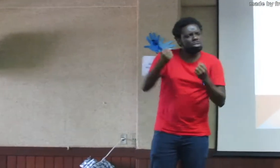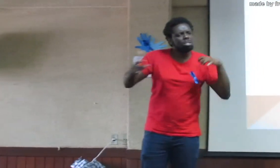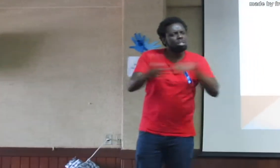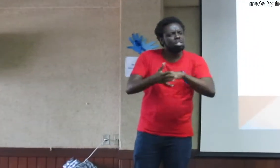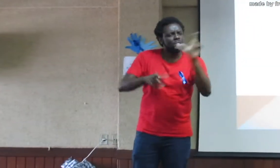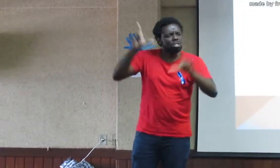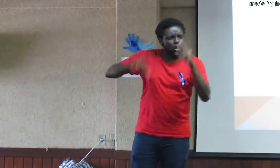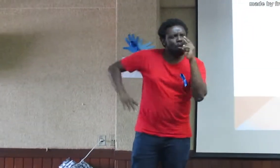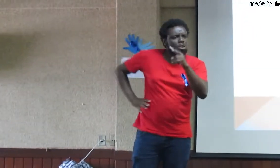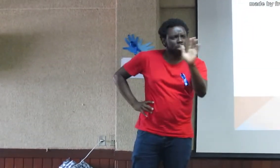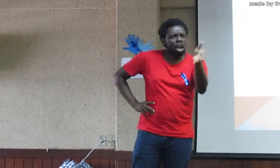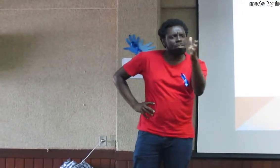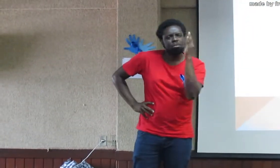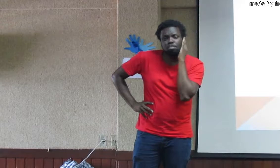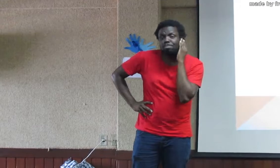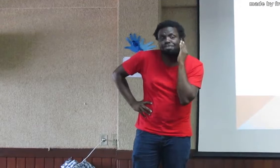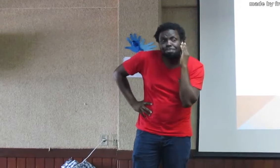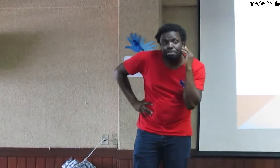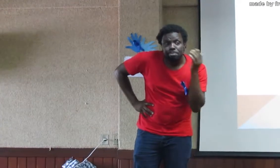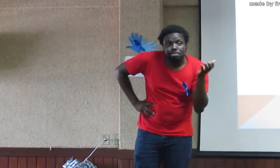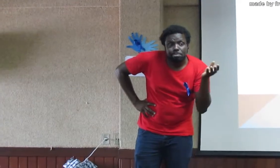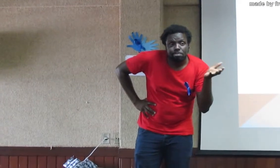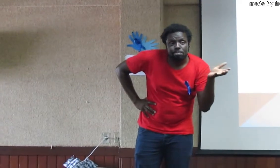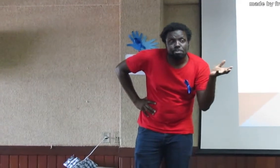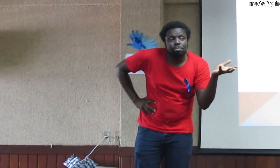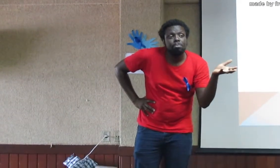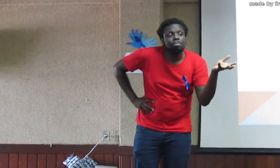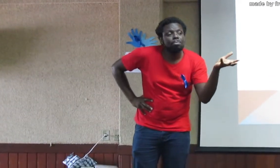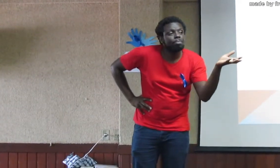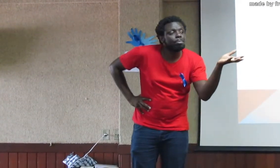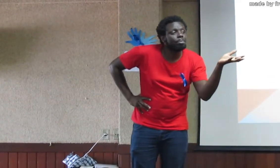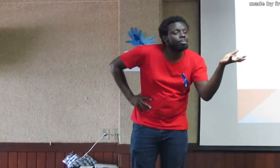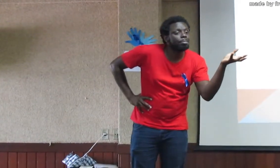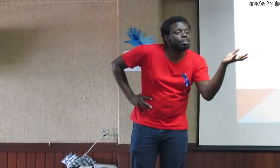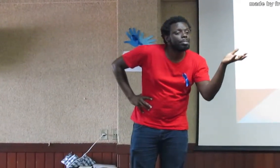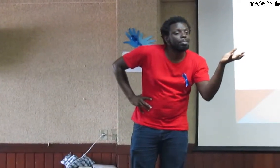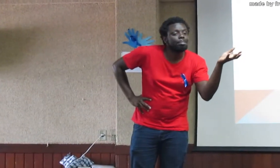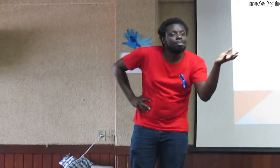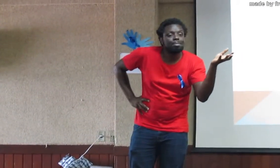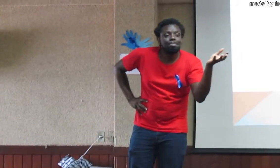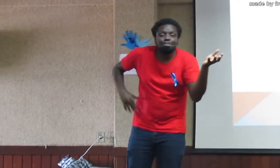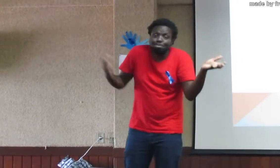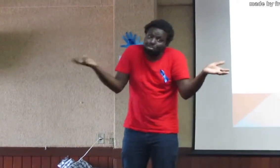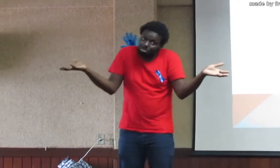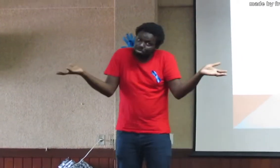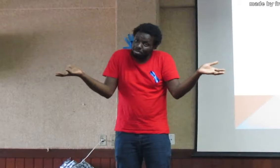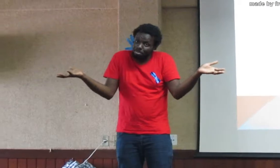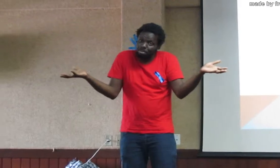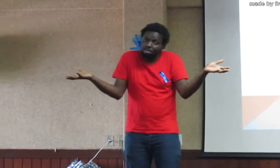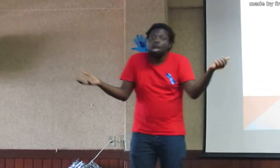pergunto a vocês, vocês acham que vocês já viram surdos cometendo acidente na televisão? Levantem as mãos. Surdos.